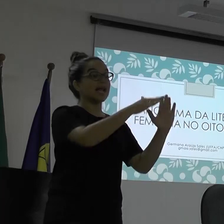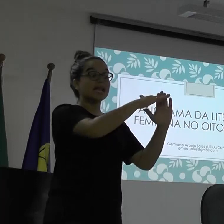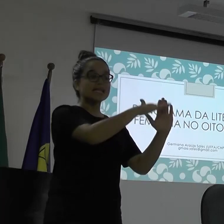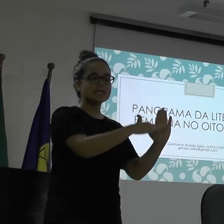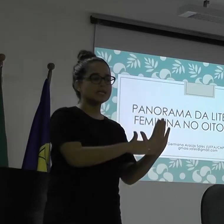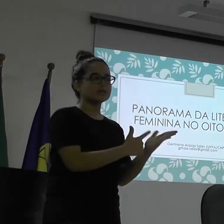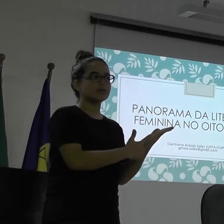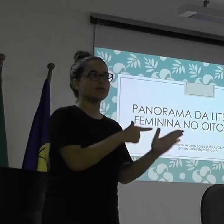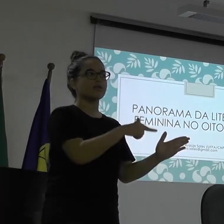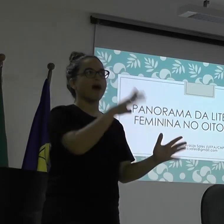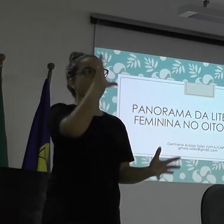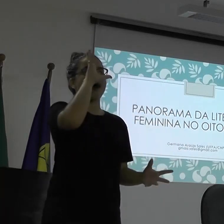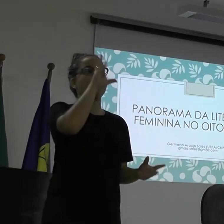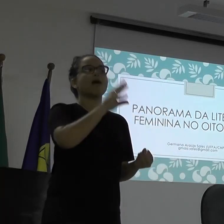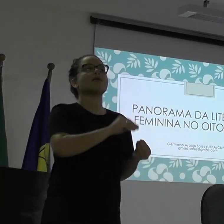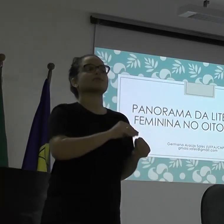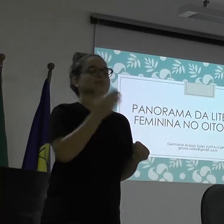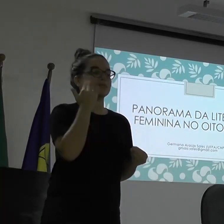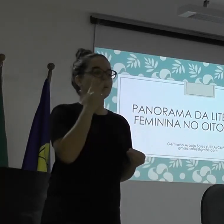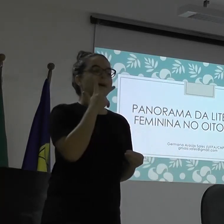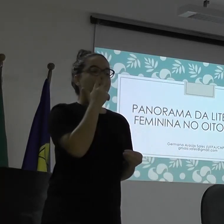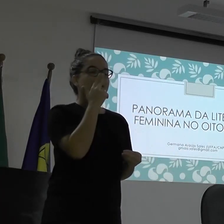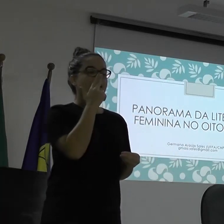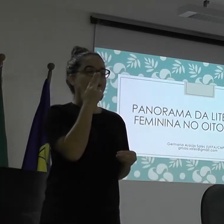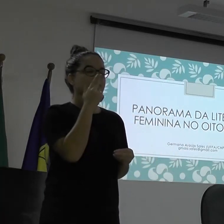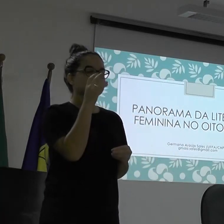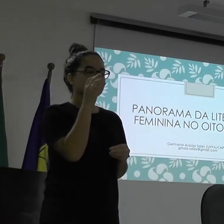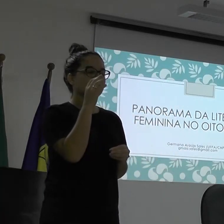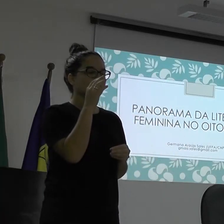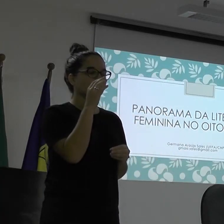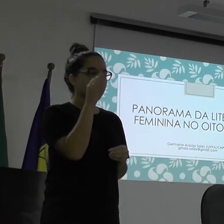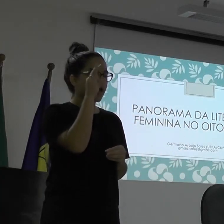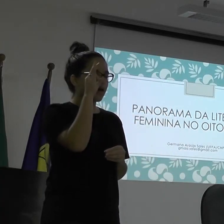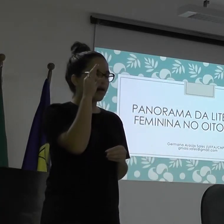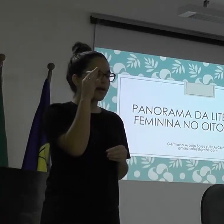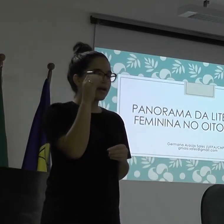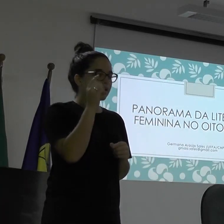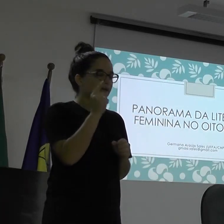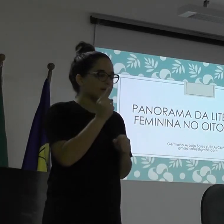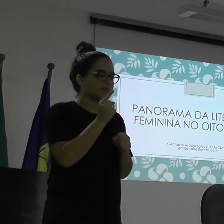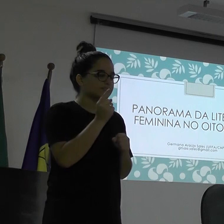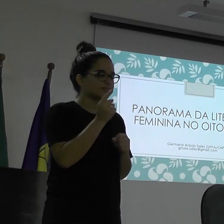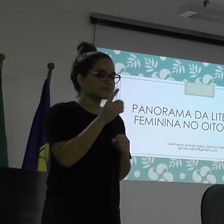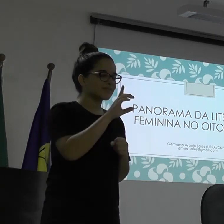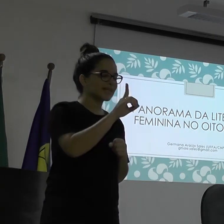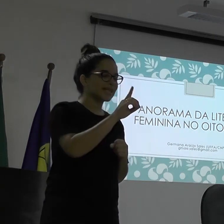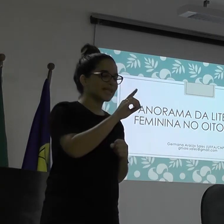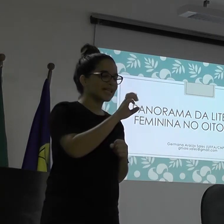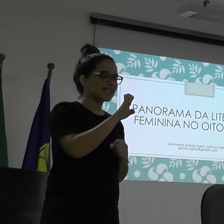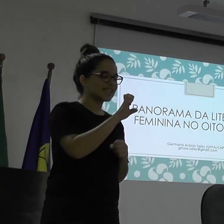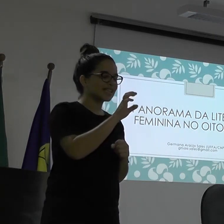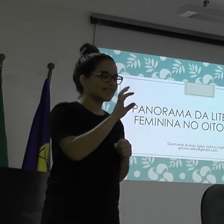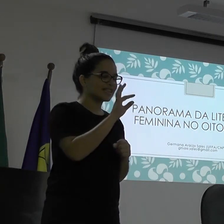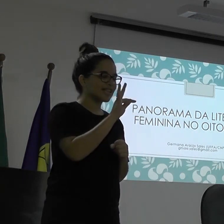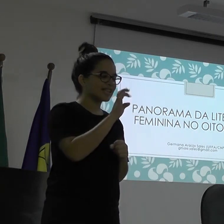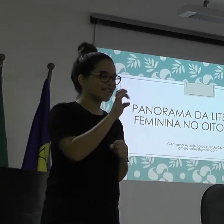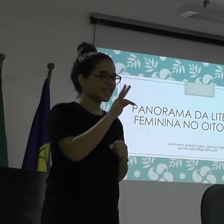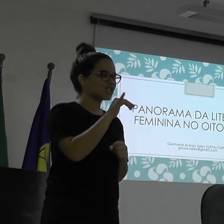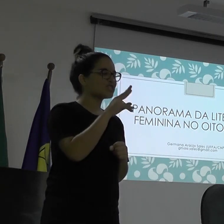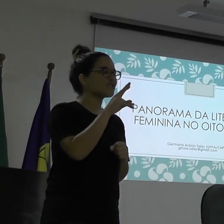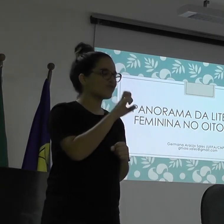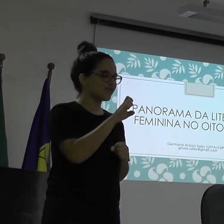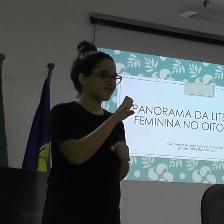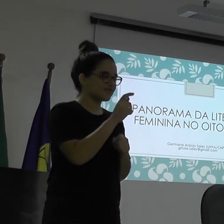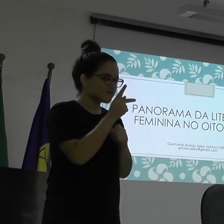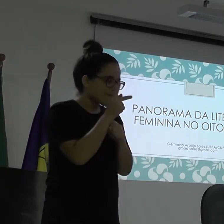um trabalho realmente de detetive, de muita intuição também. Às vezes as coisas